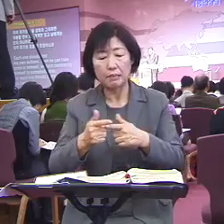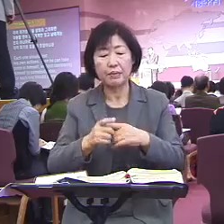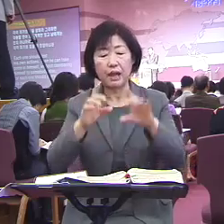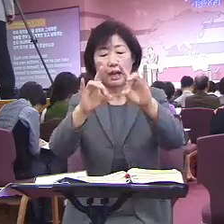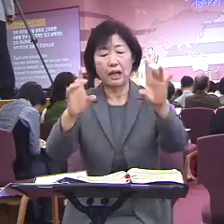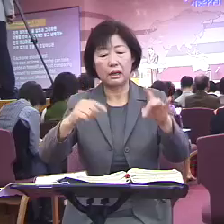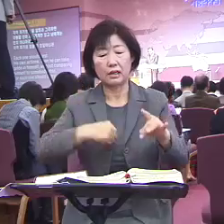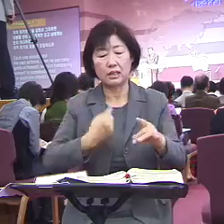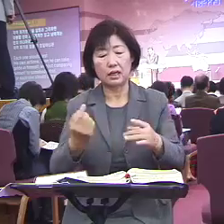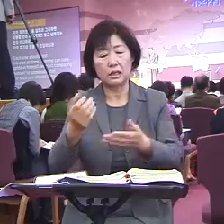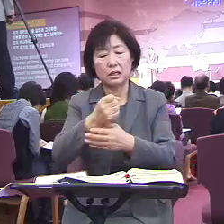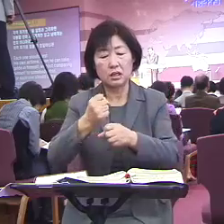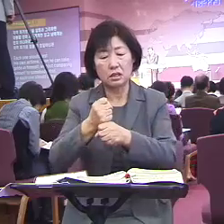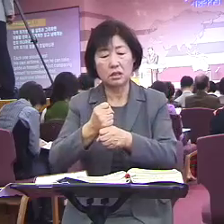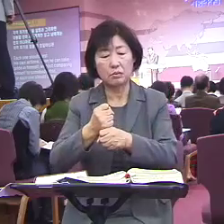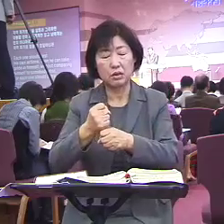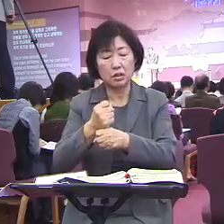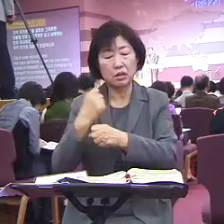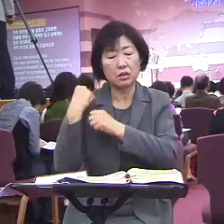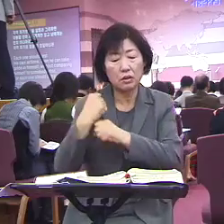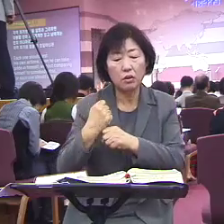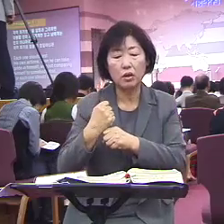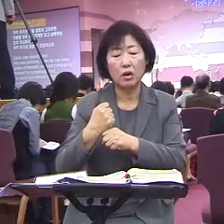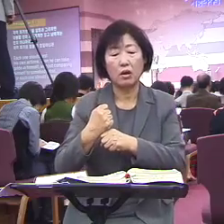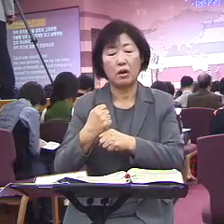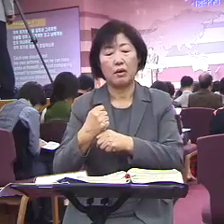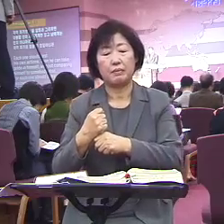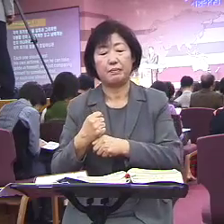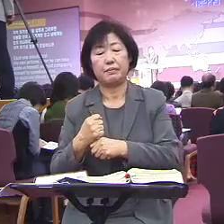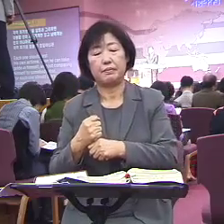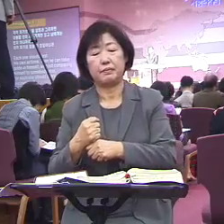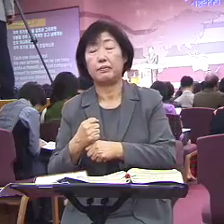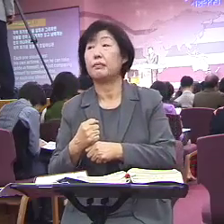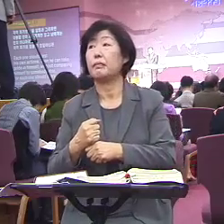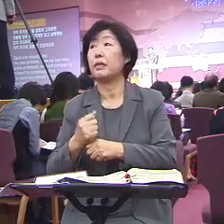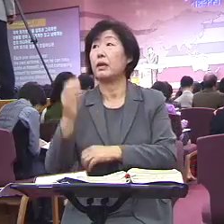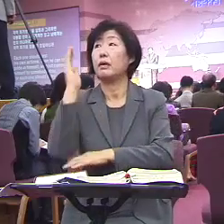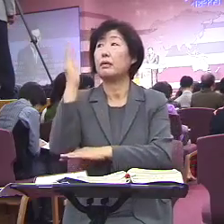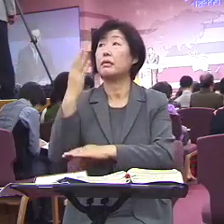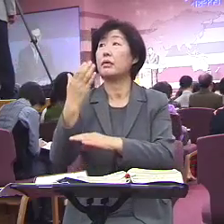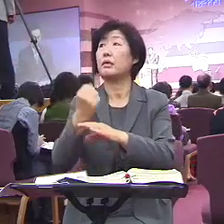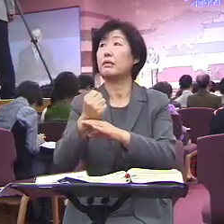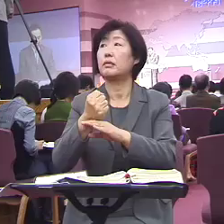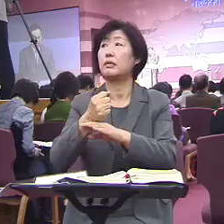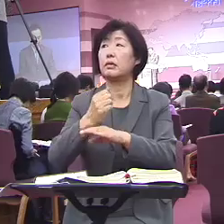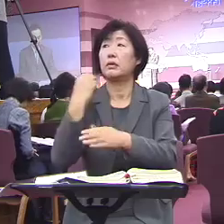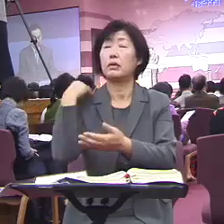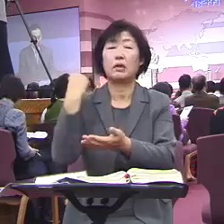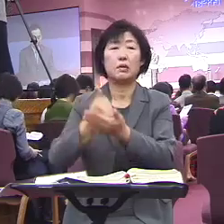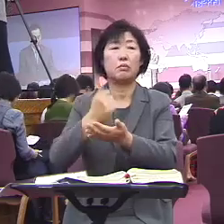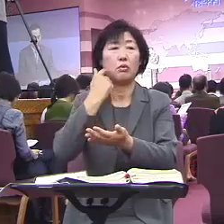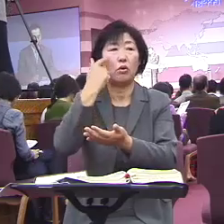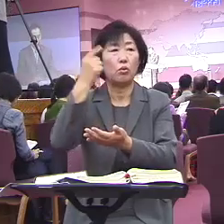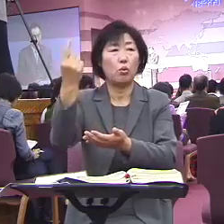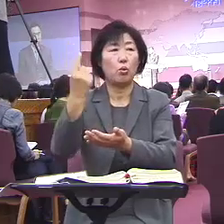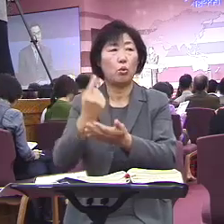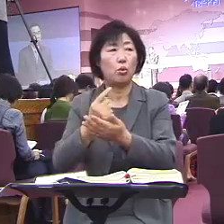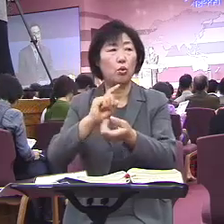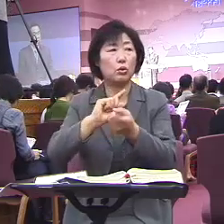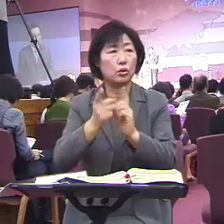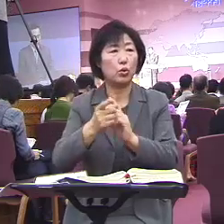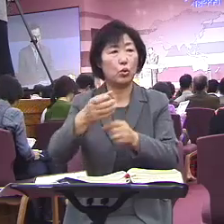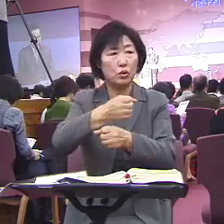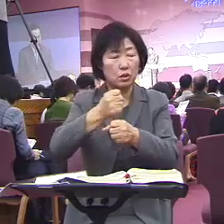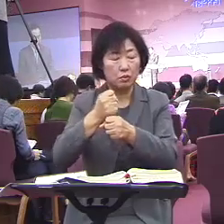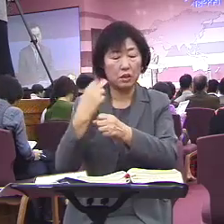함께 봅니다. 각각 자기의 짐을 질 것이니라. 이 말씀을 가지고 김수호 목사님 나오셔서 서로